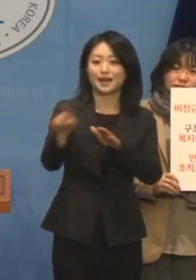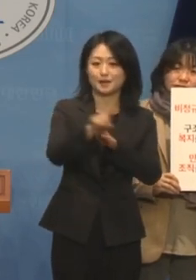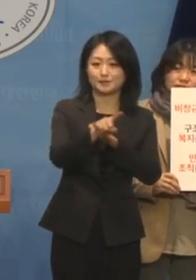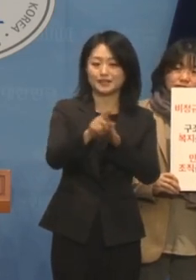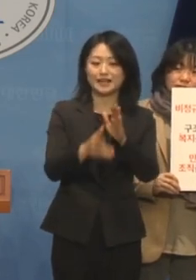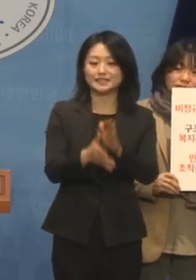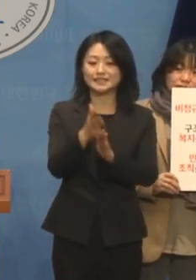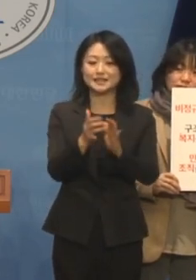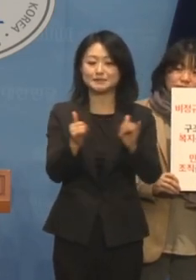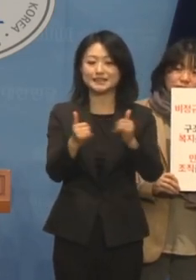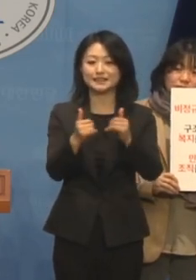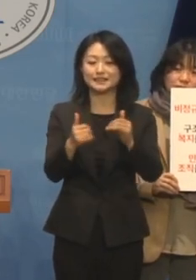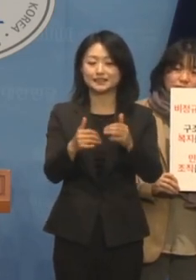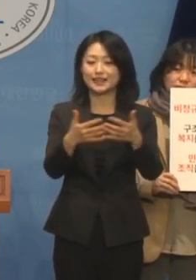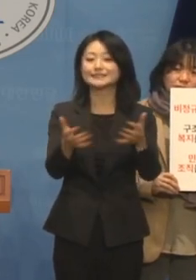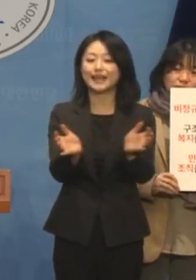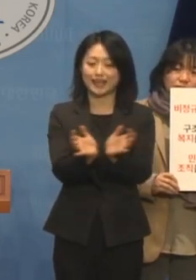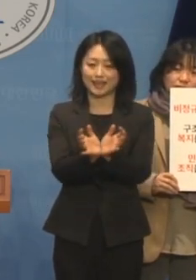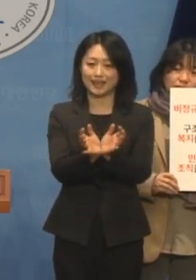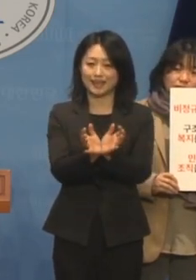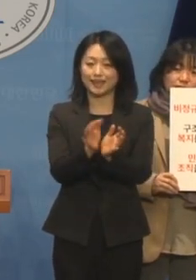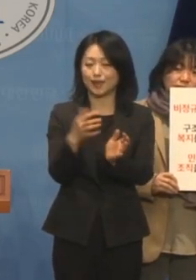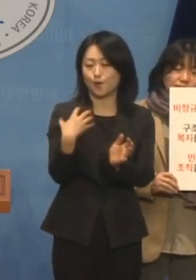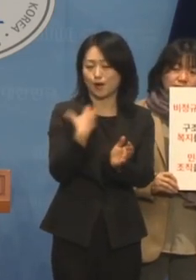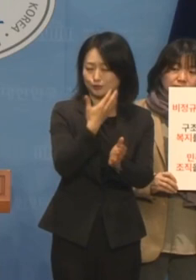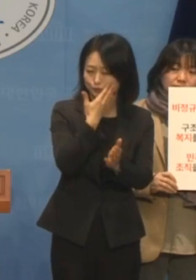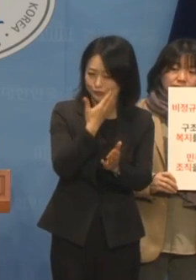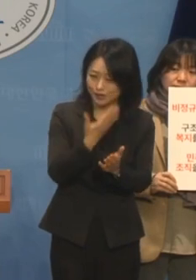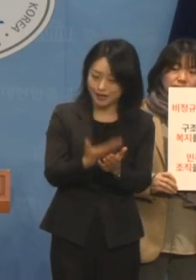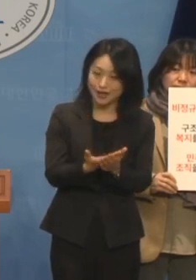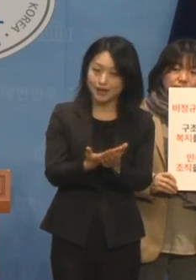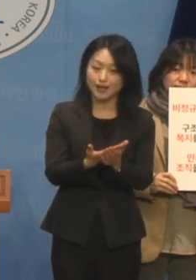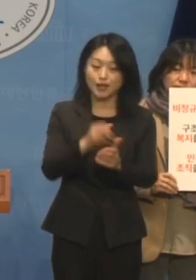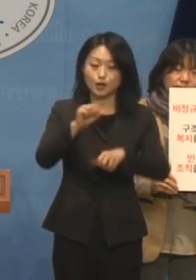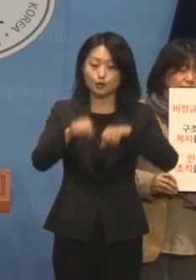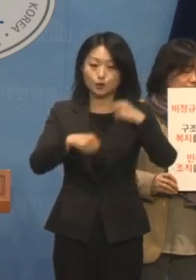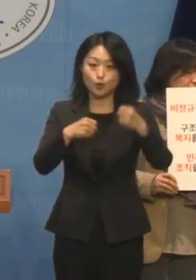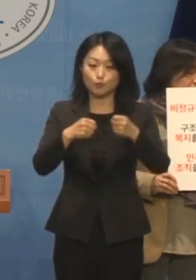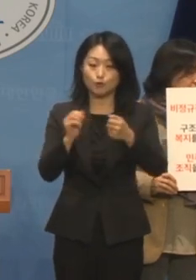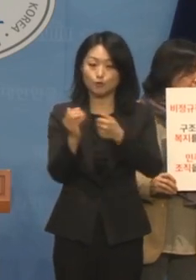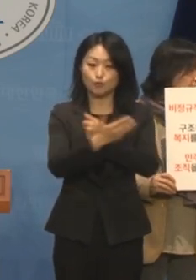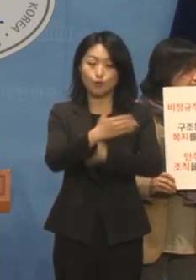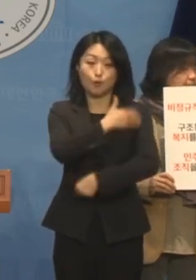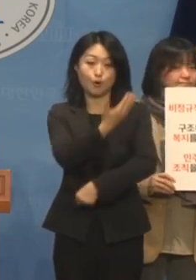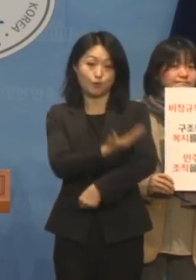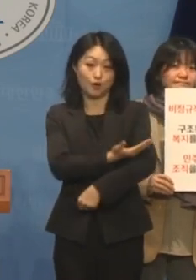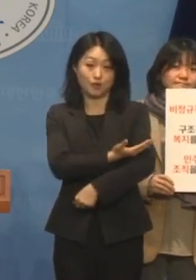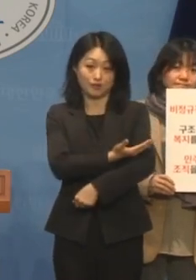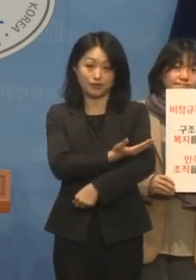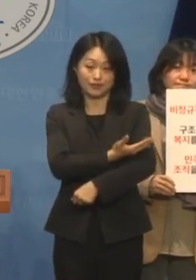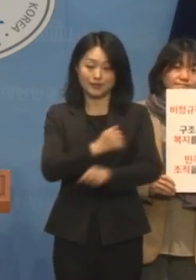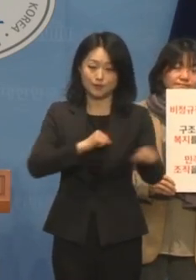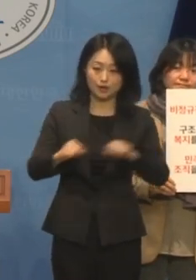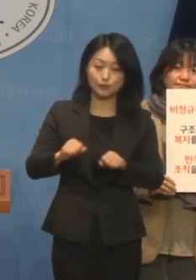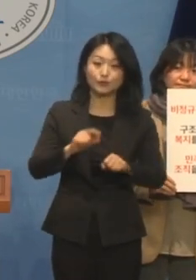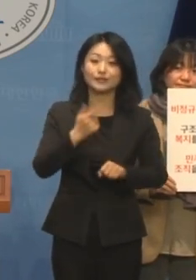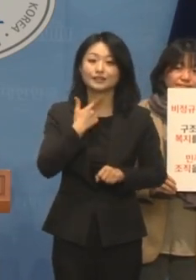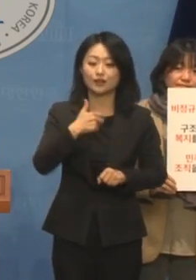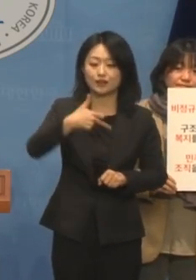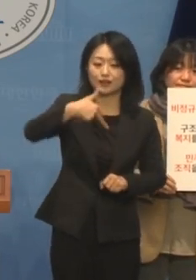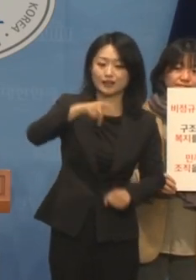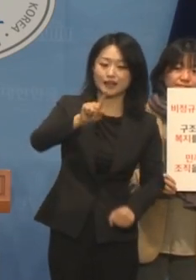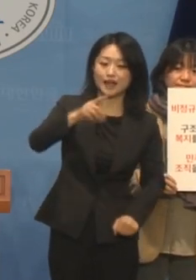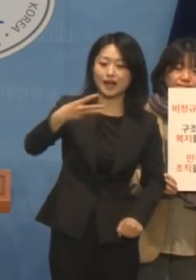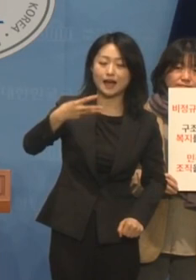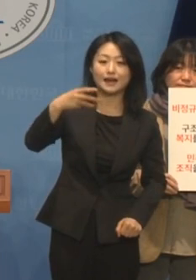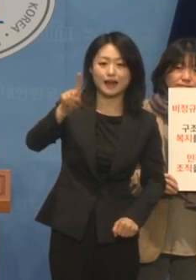매우 컸는데요. 그런 단체들 가운데 동물권 행동 카라라는 단체가 포함되어 있습니다. 최근